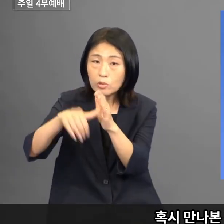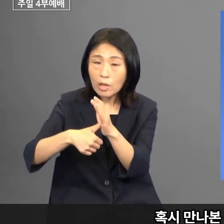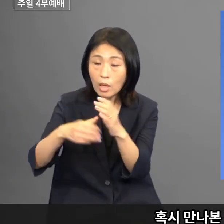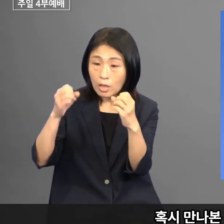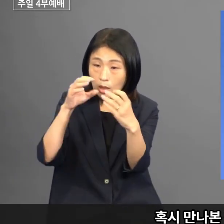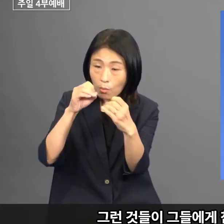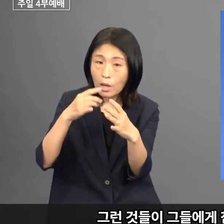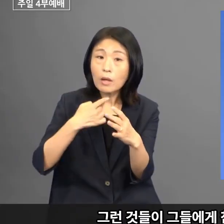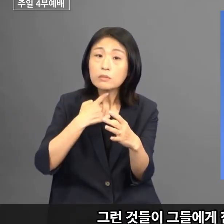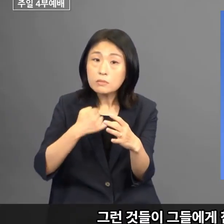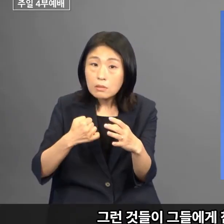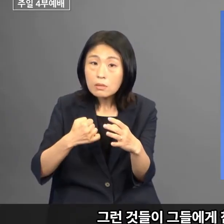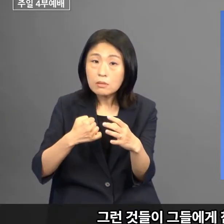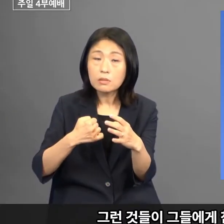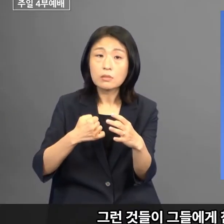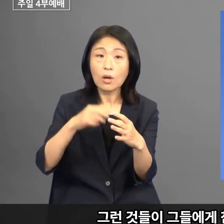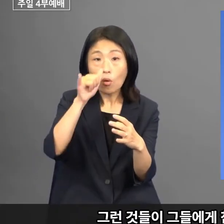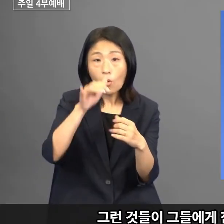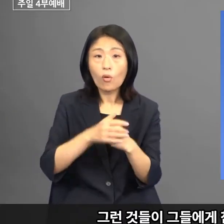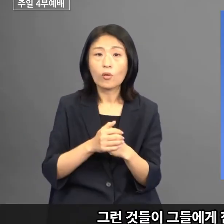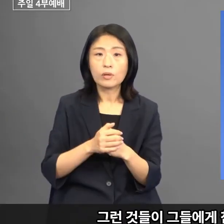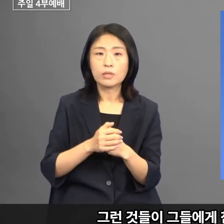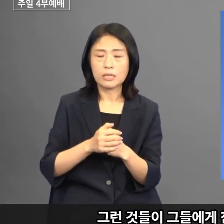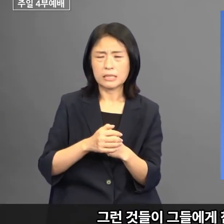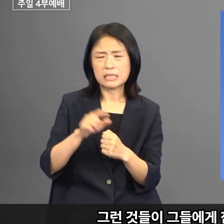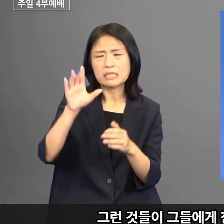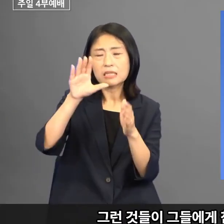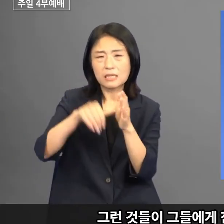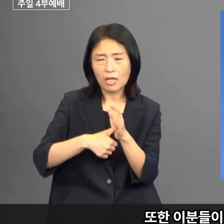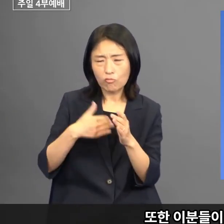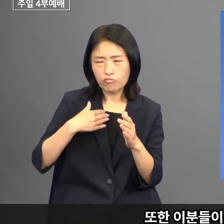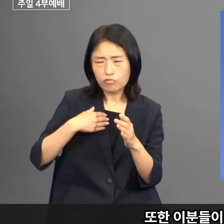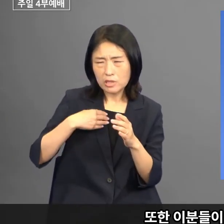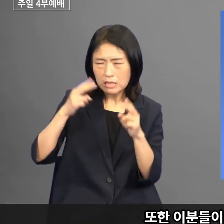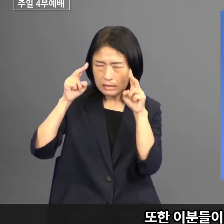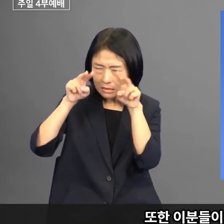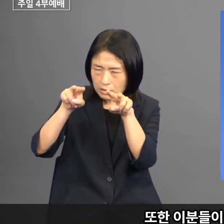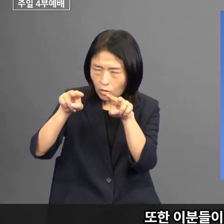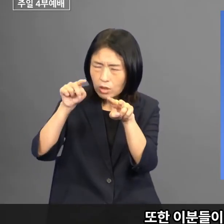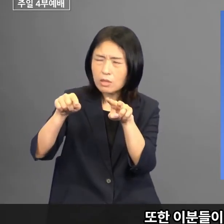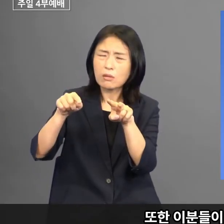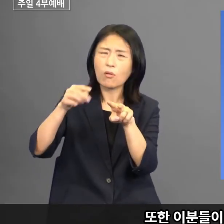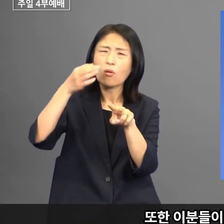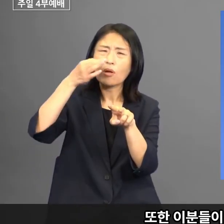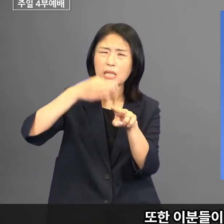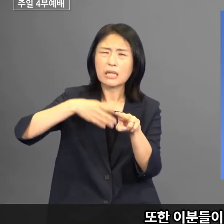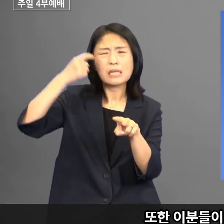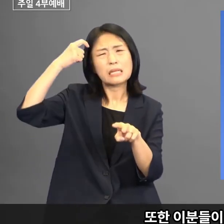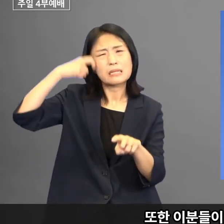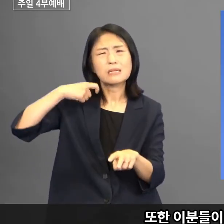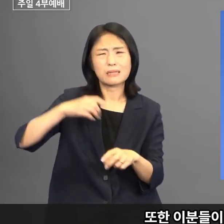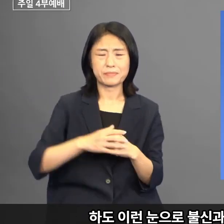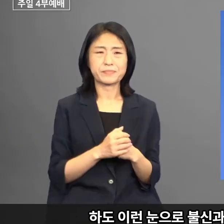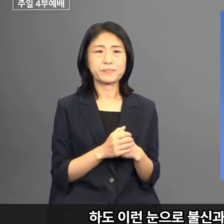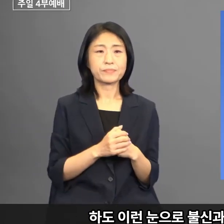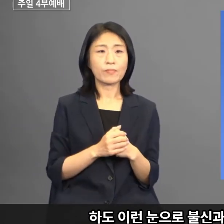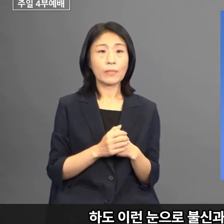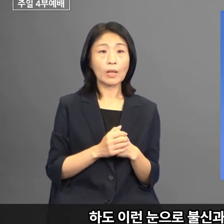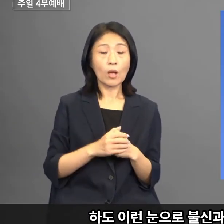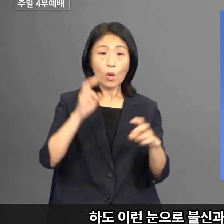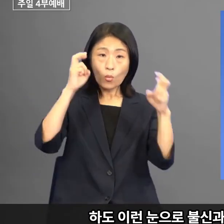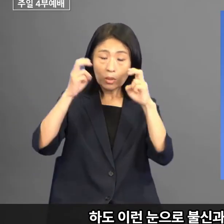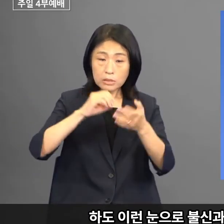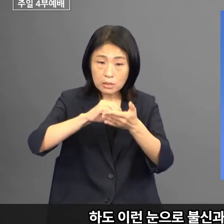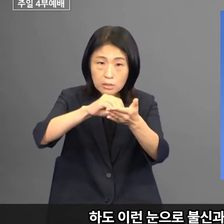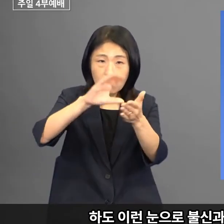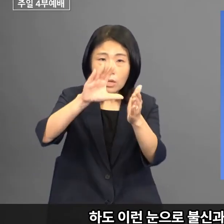있으십니까? 그런 것들이 그들에게 참 어려움이 된다는 겁니다. 또한 이분들이 이제 취업을 할 때에도 하도 이제 이런